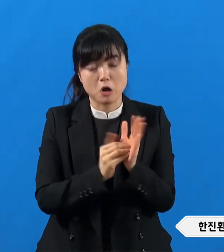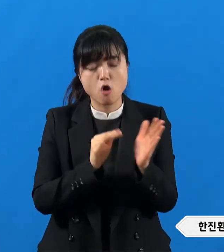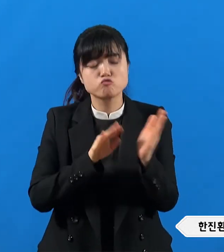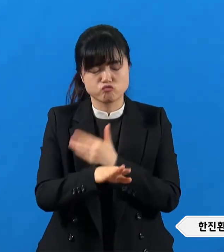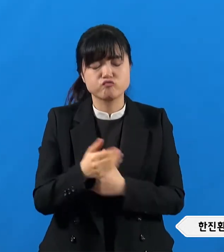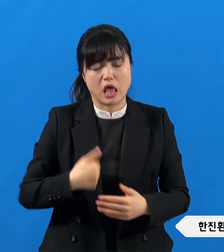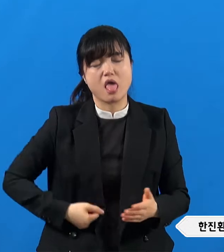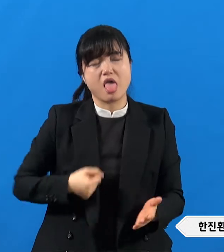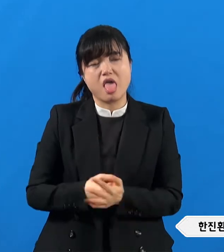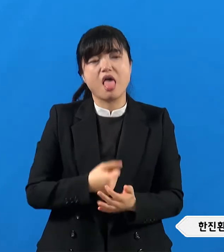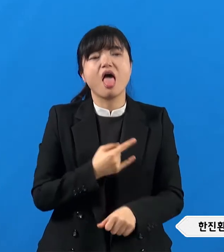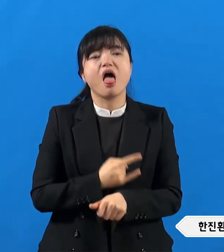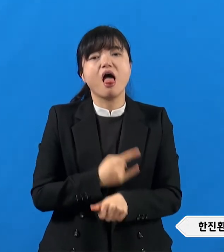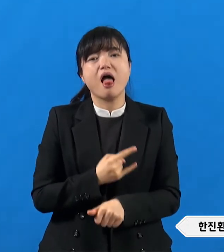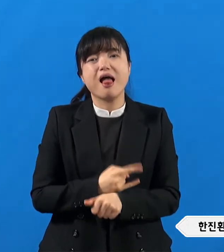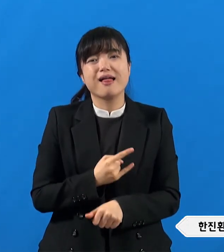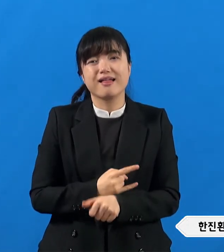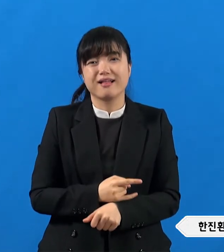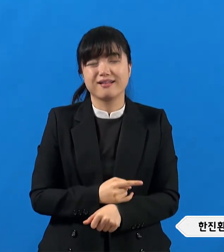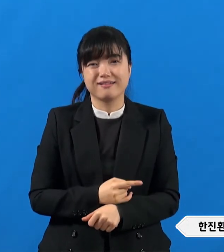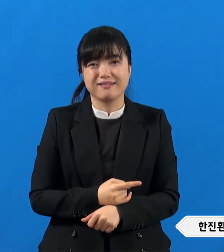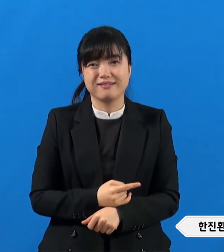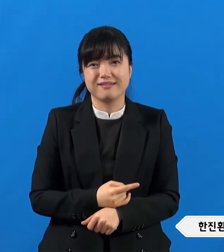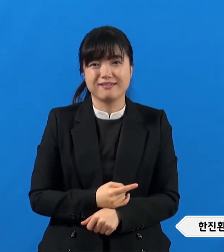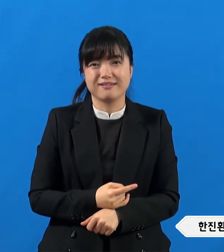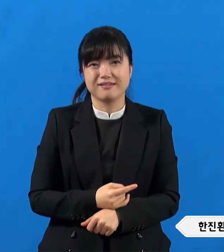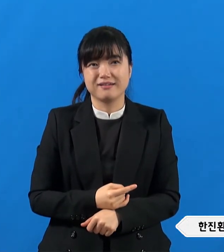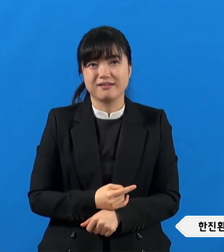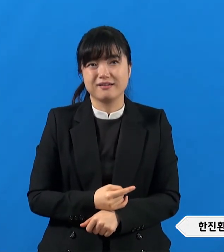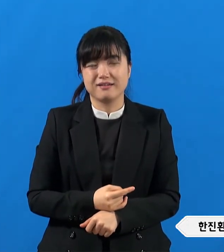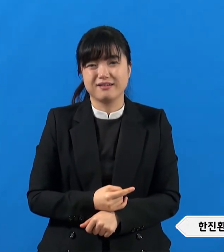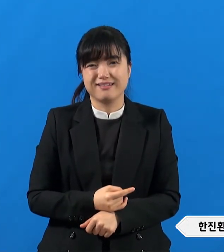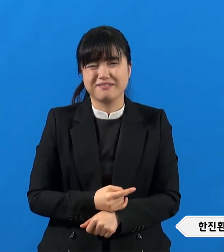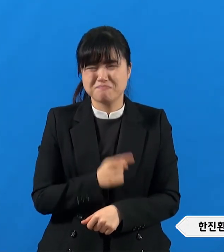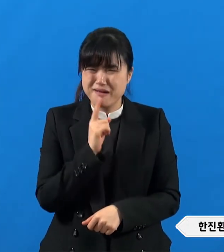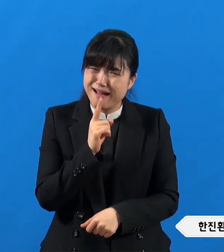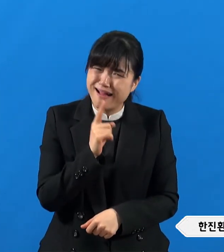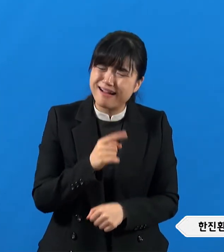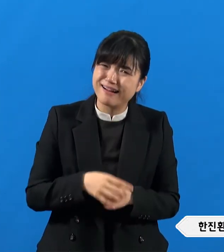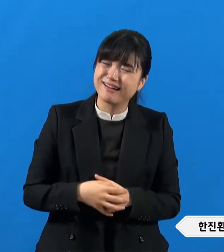안 믿을지는 이 몸께서 추후에 결정하겠노라. 그렇습니까?